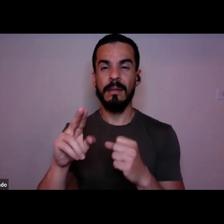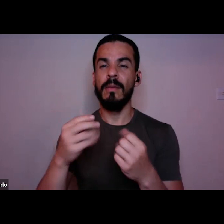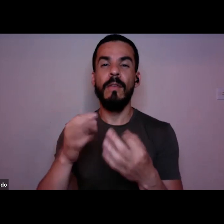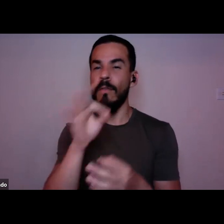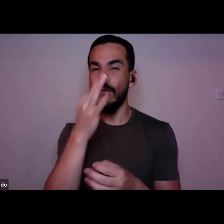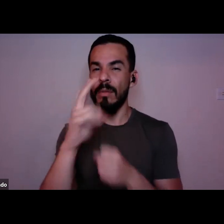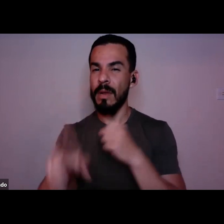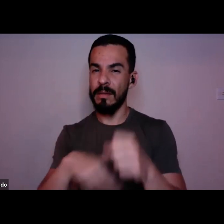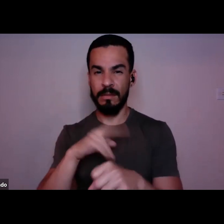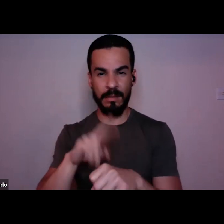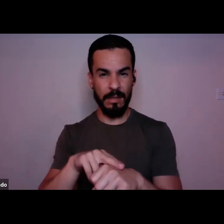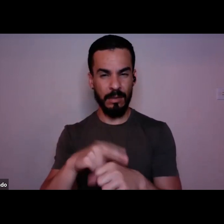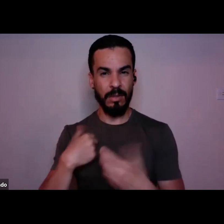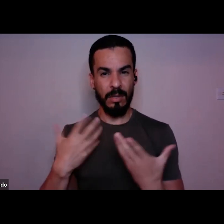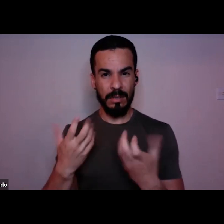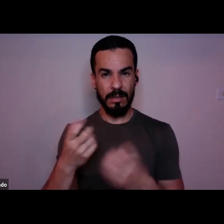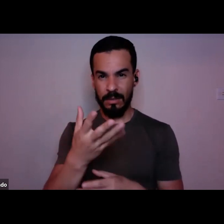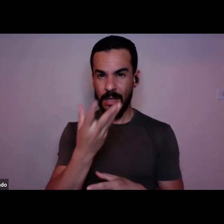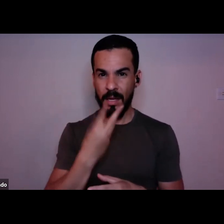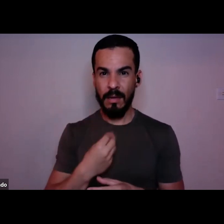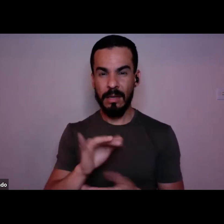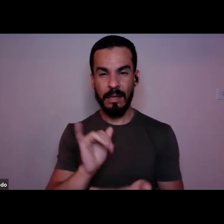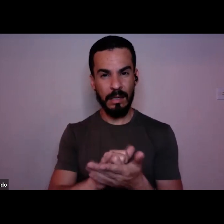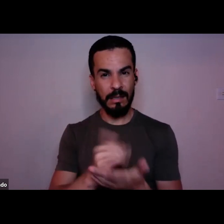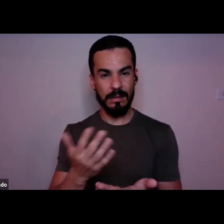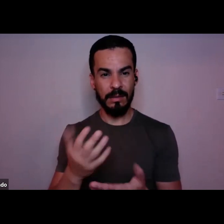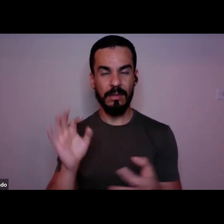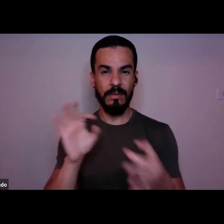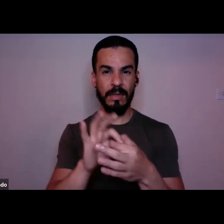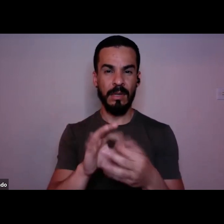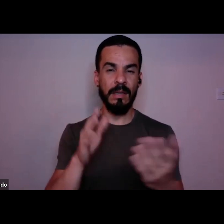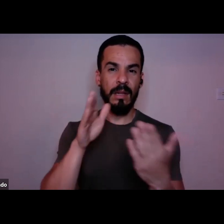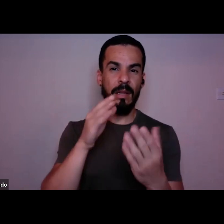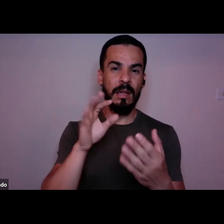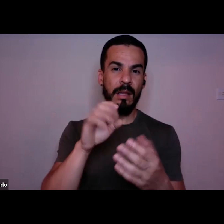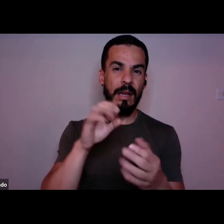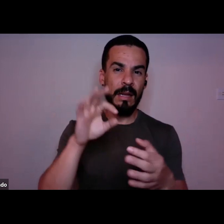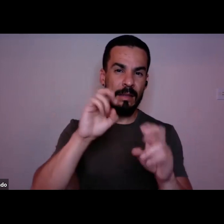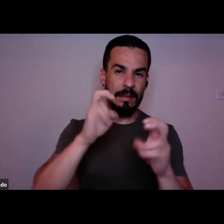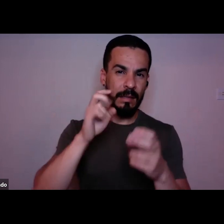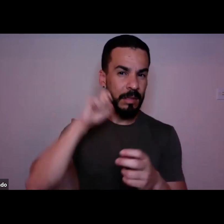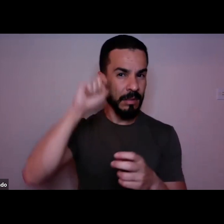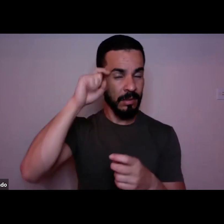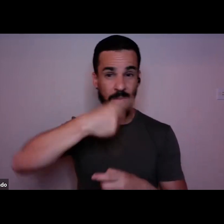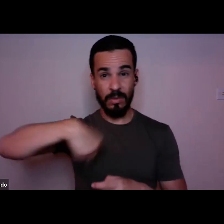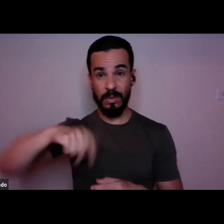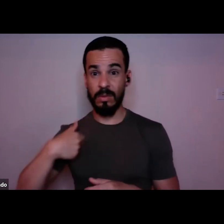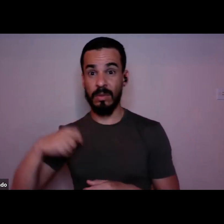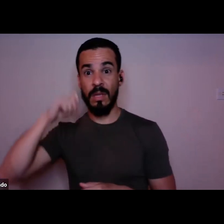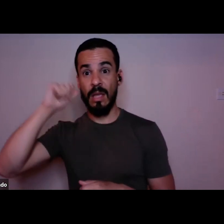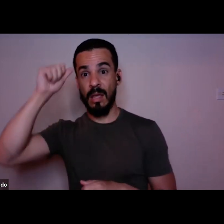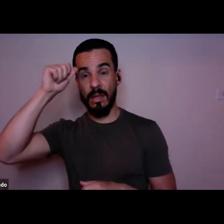y quisiera como que nos hablaras un poquito sobre eso y con relación al abordaje de la sexualidad Porque si nosotros como personas adultas